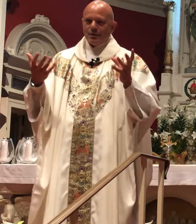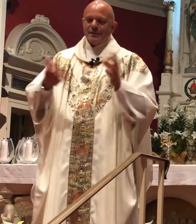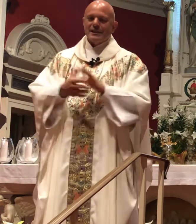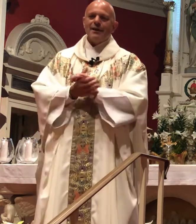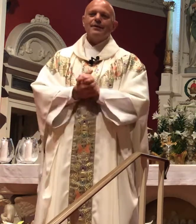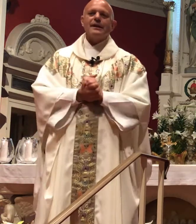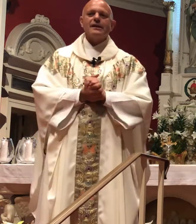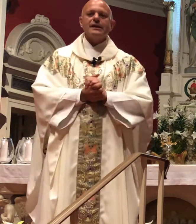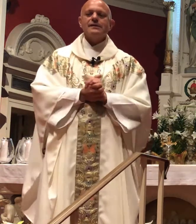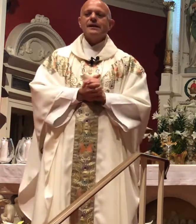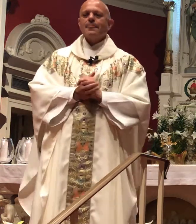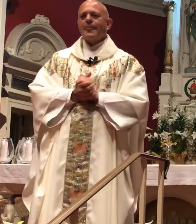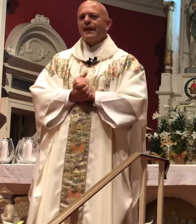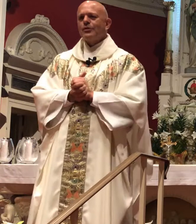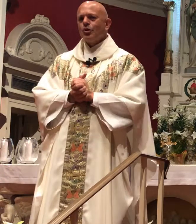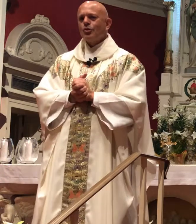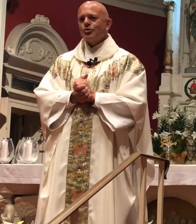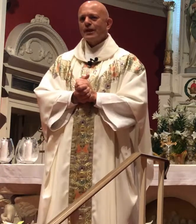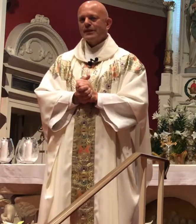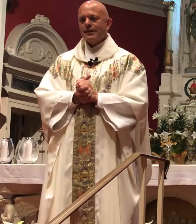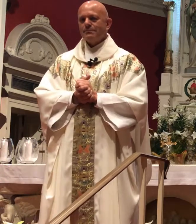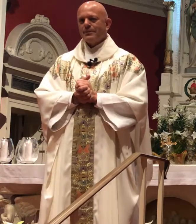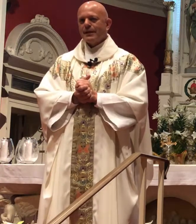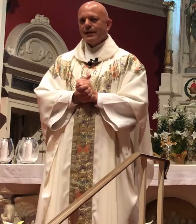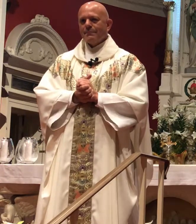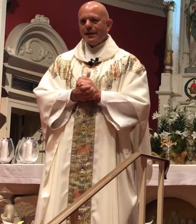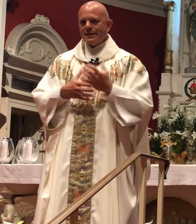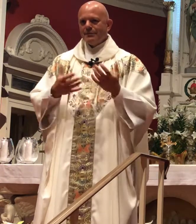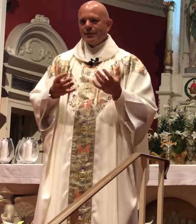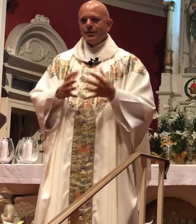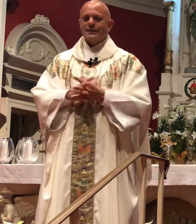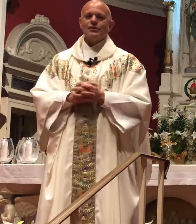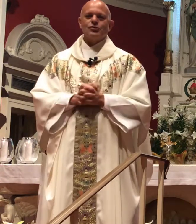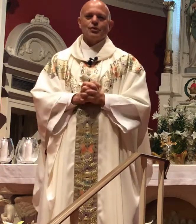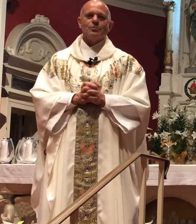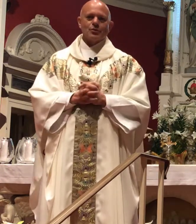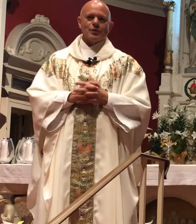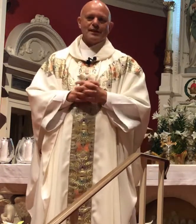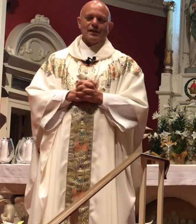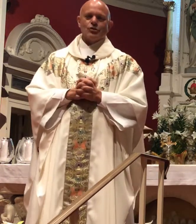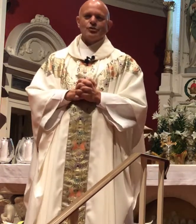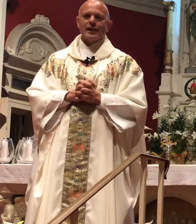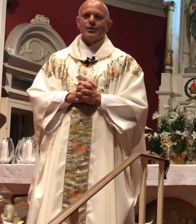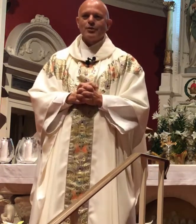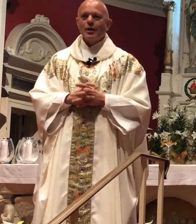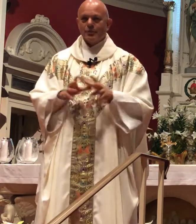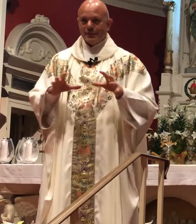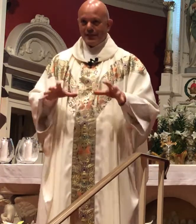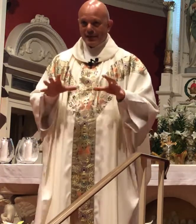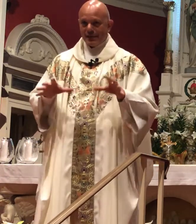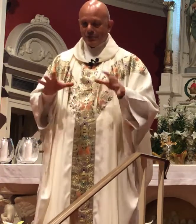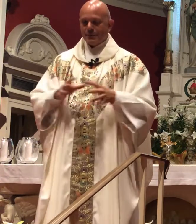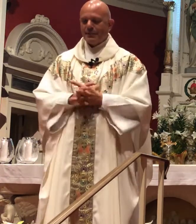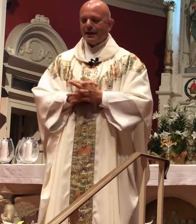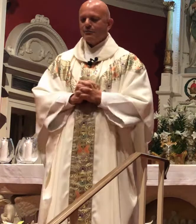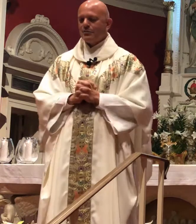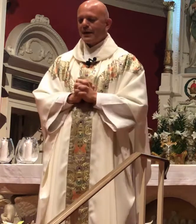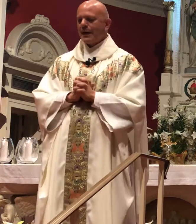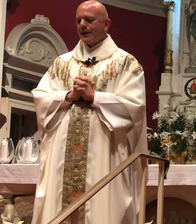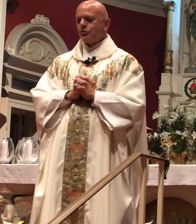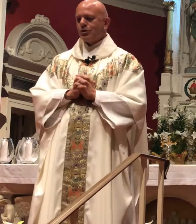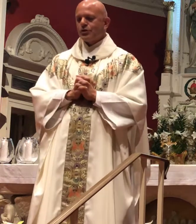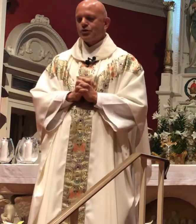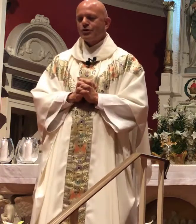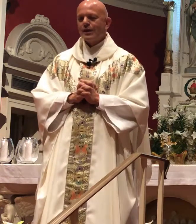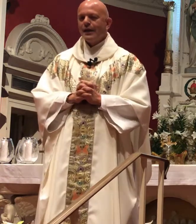Y comentaba en inglés que dos cosas que siempre me han llamado la atención, porque una de las cosas que yo hago el día que nos preparamos para